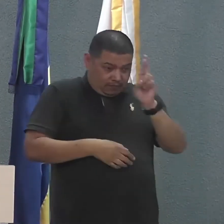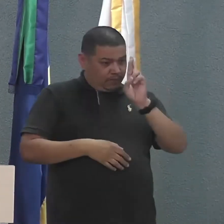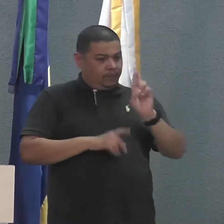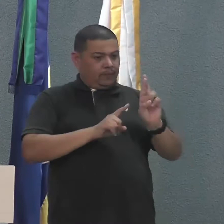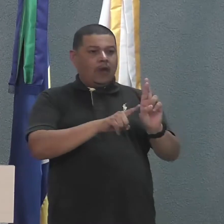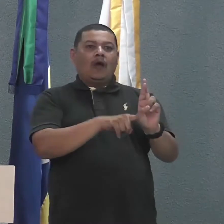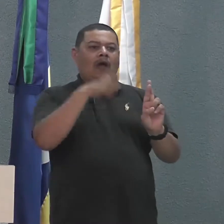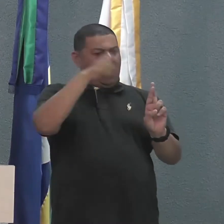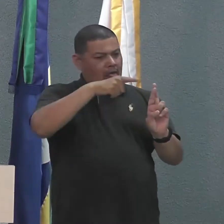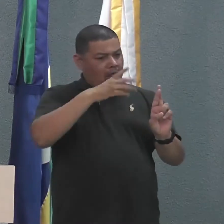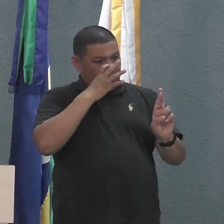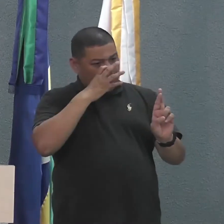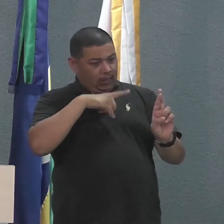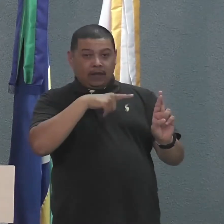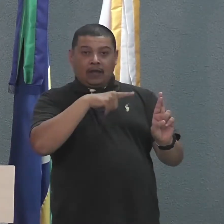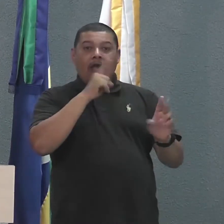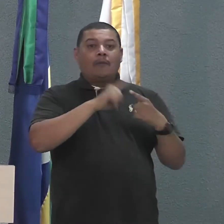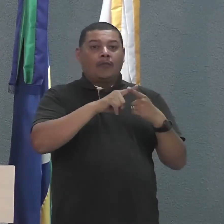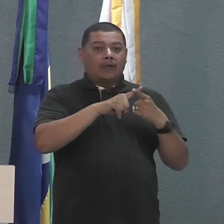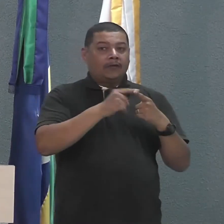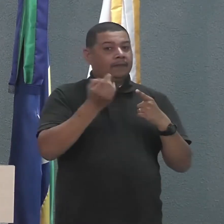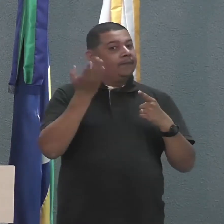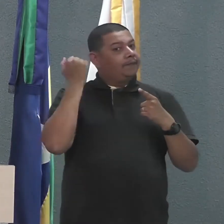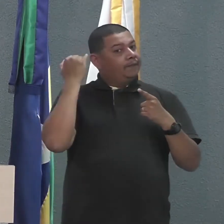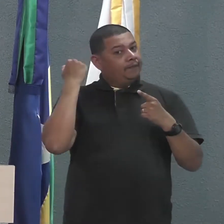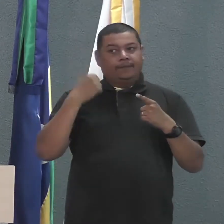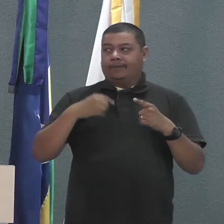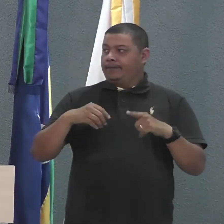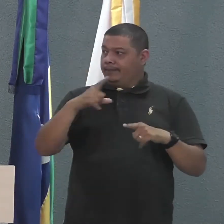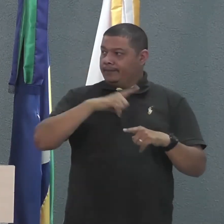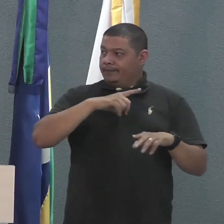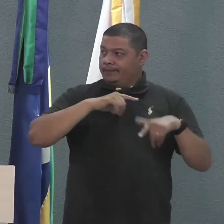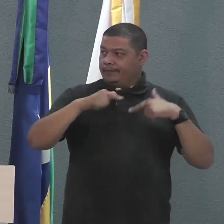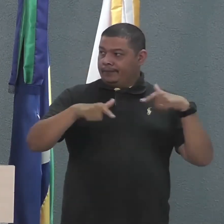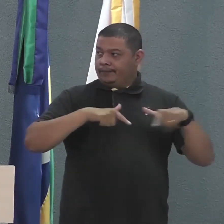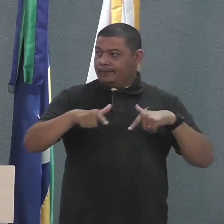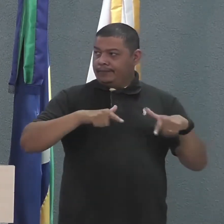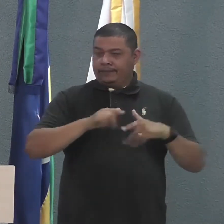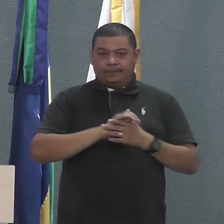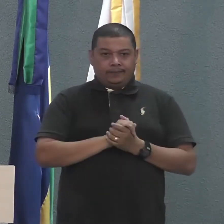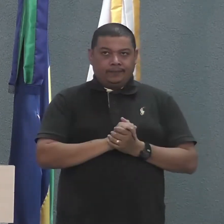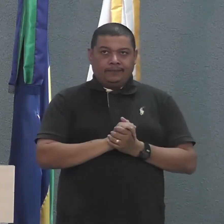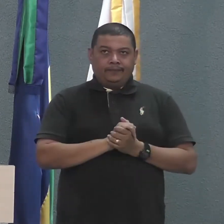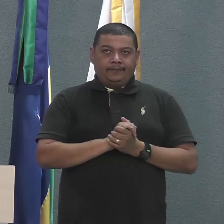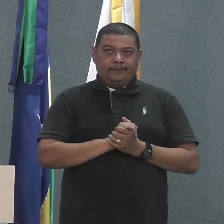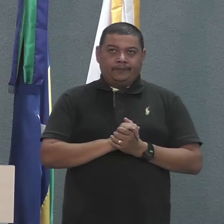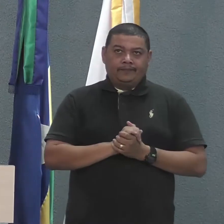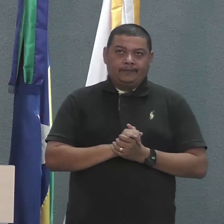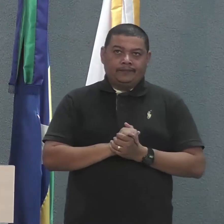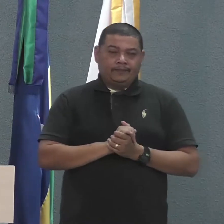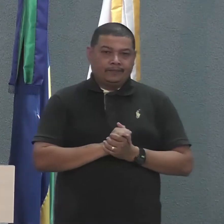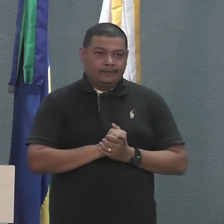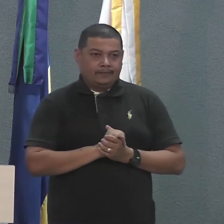é porque existiu um trabalho por trás disso. E aí nós temos que enaltecer aí